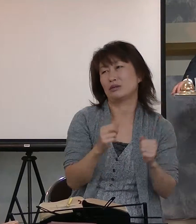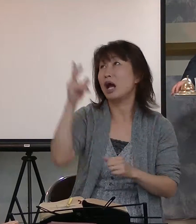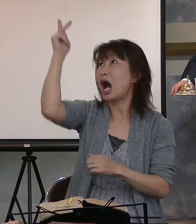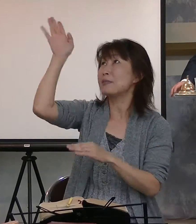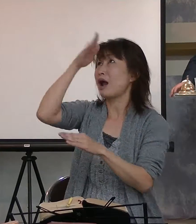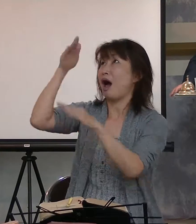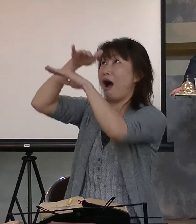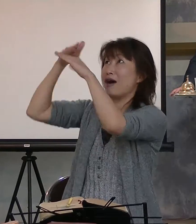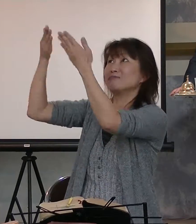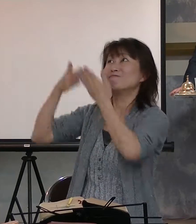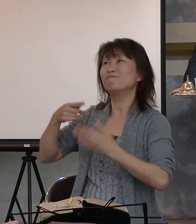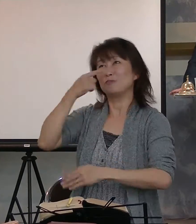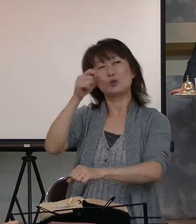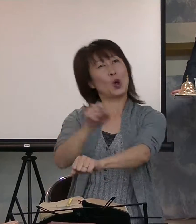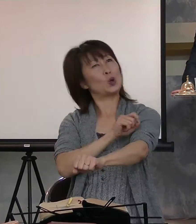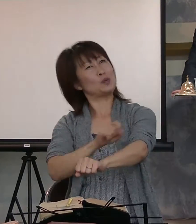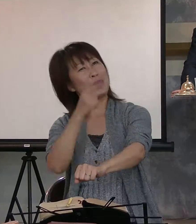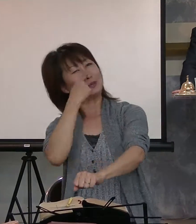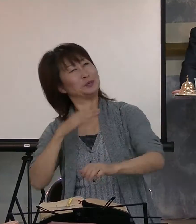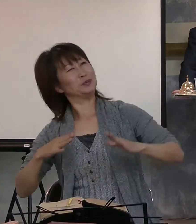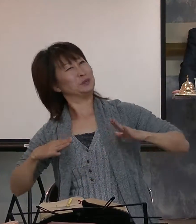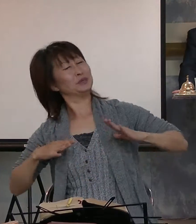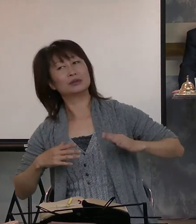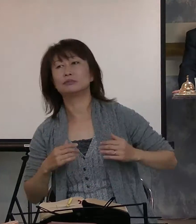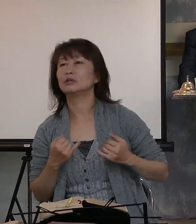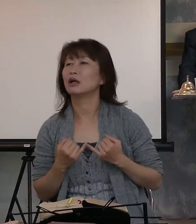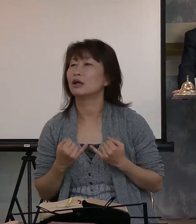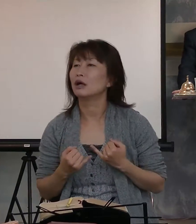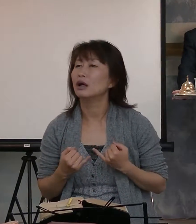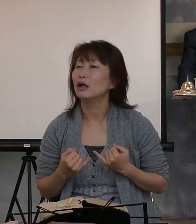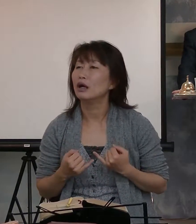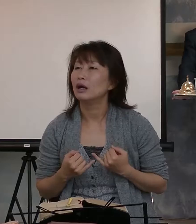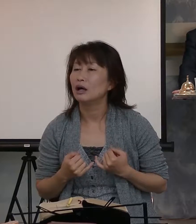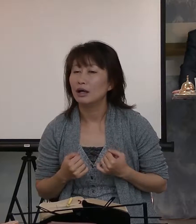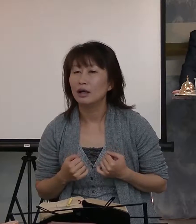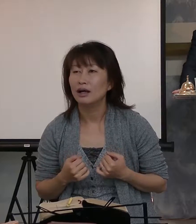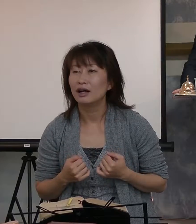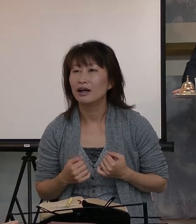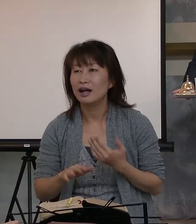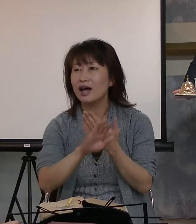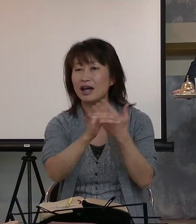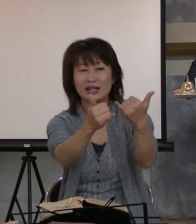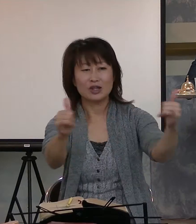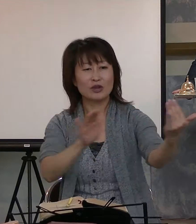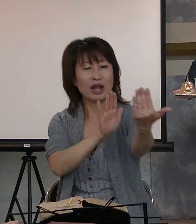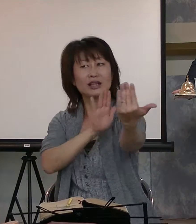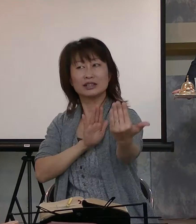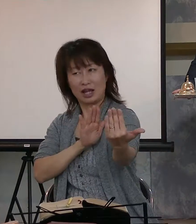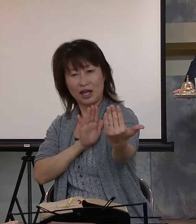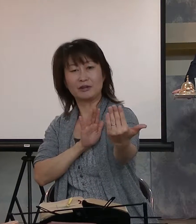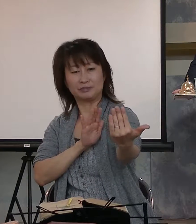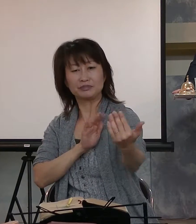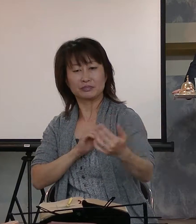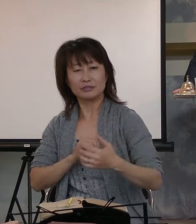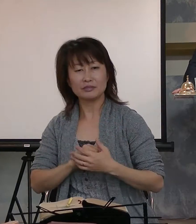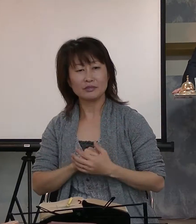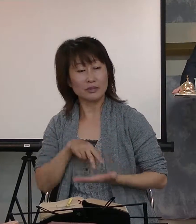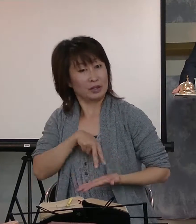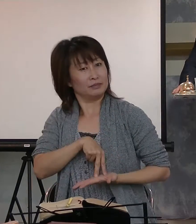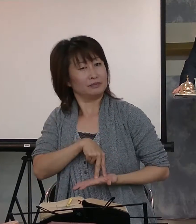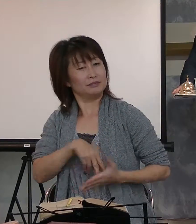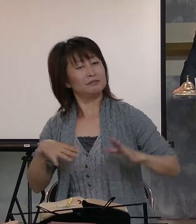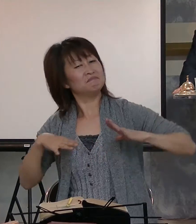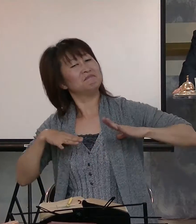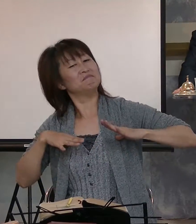に思った人たちが人々に前に出て アメリカ 肩売り